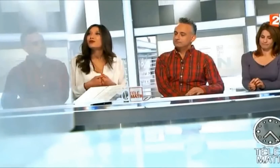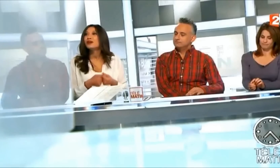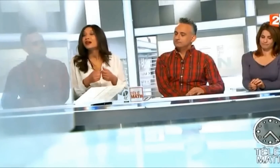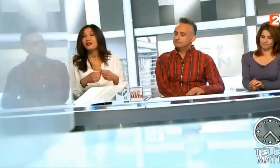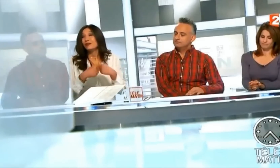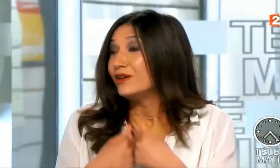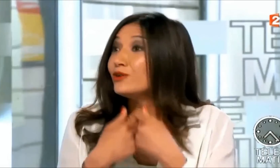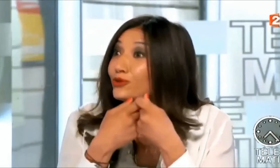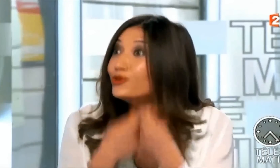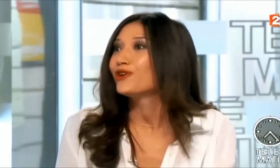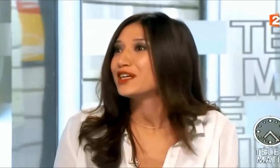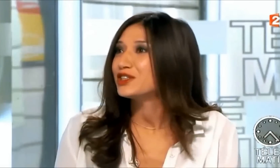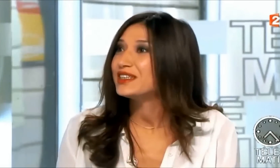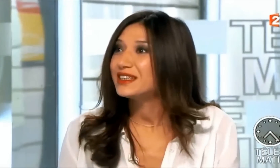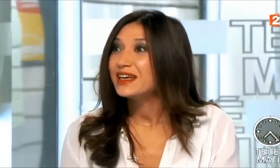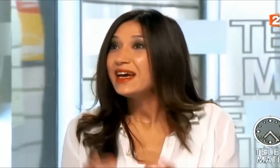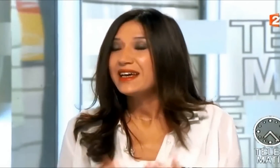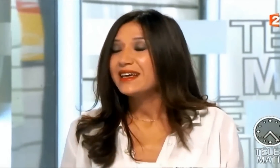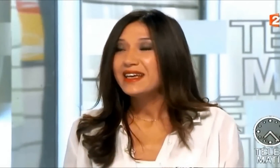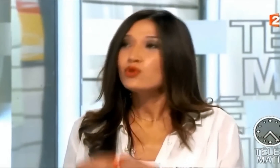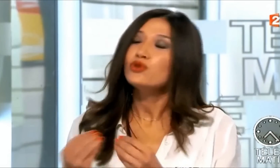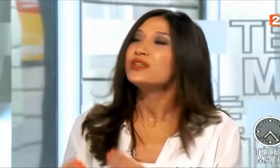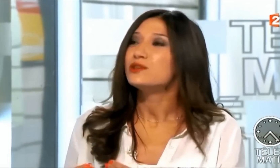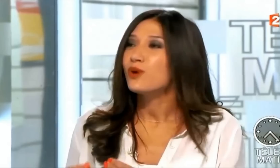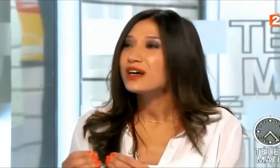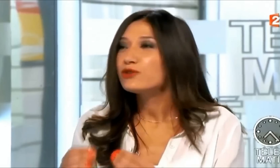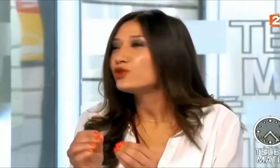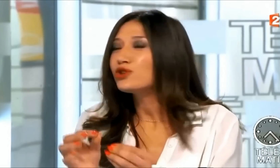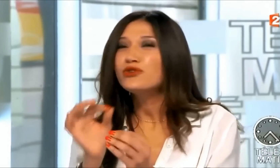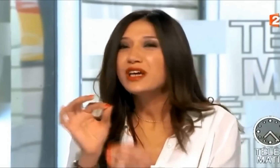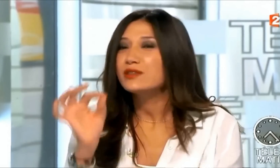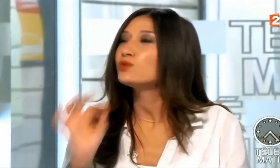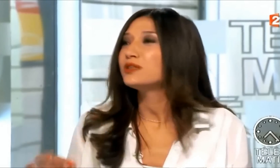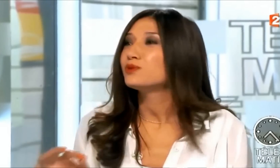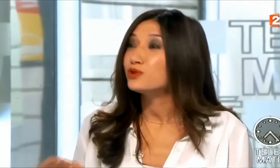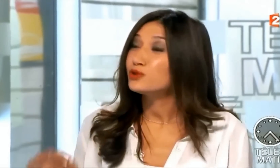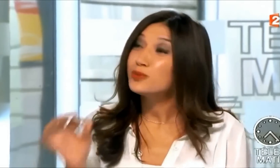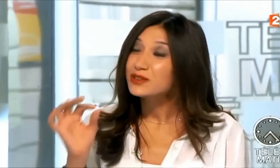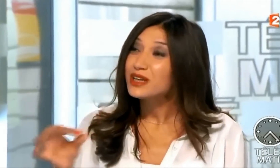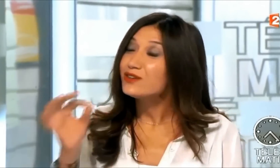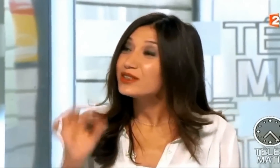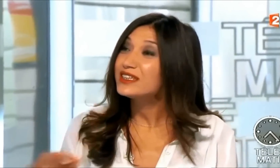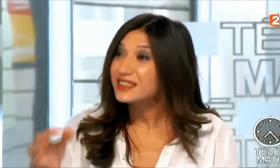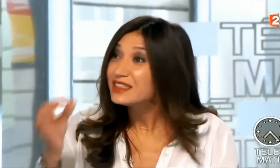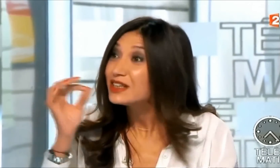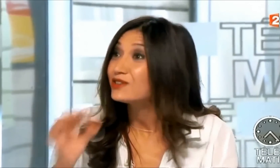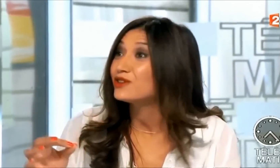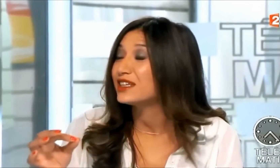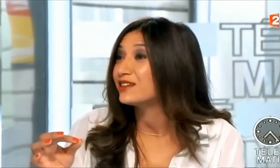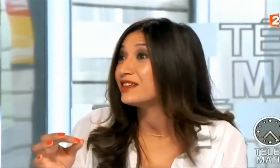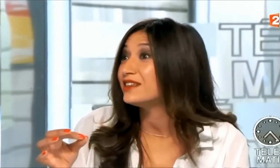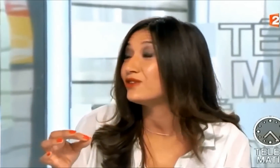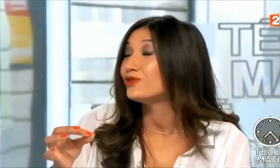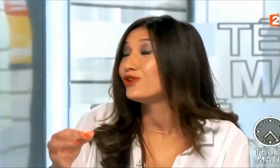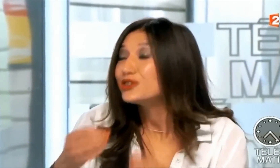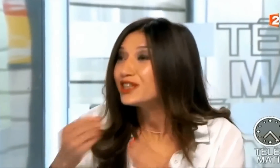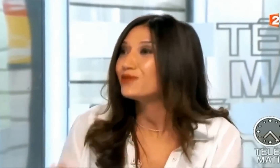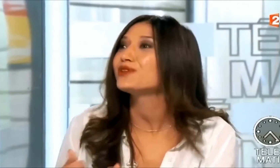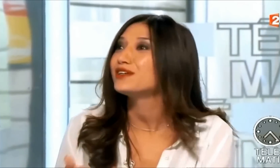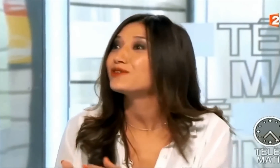l'enseignement du langage des signes. Et il y a toute une histoire, il faut juste revenir un tout petit peu dessus, parce que la langue des signes, l'enseignement